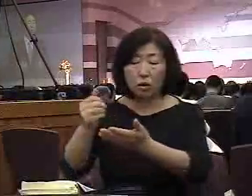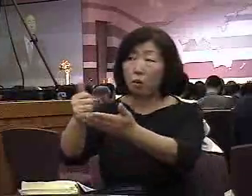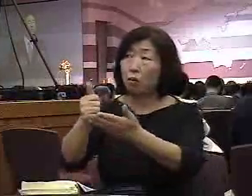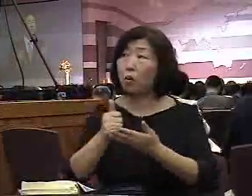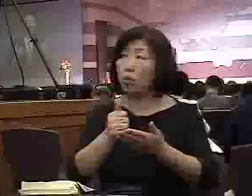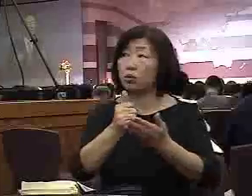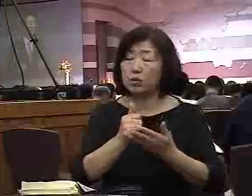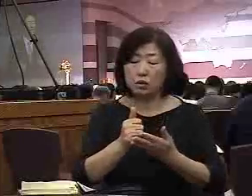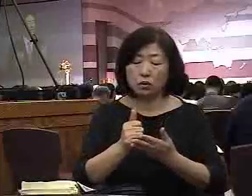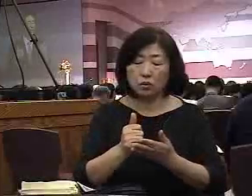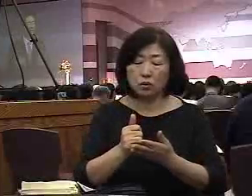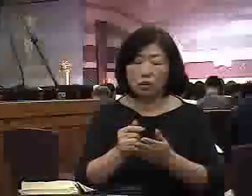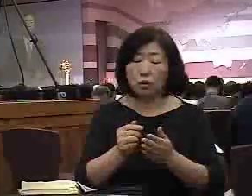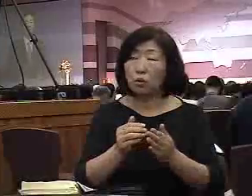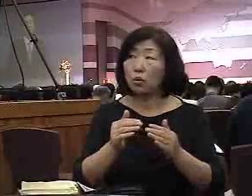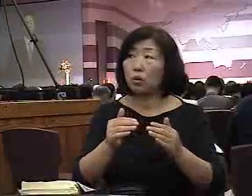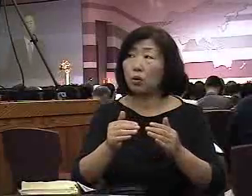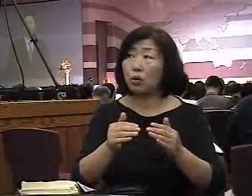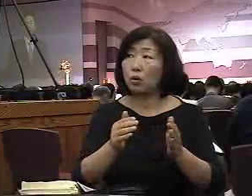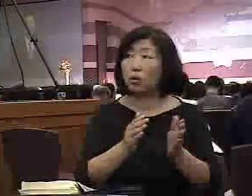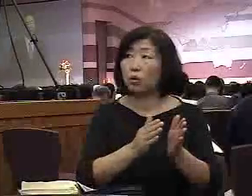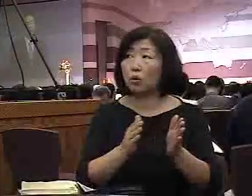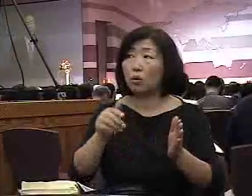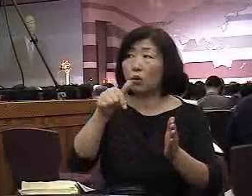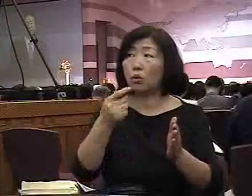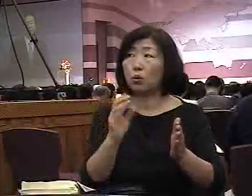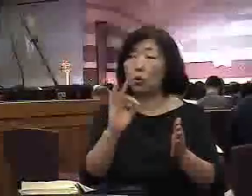있는 공간이 나에게 생기기 때문입니다.